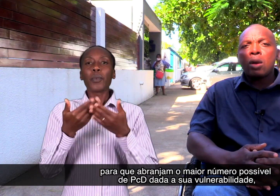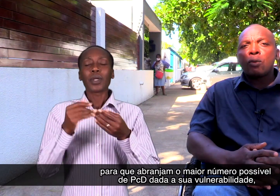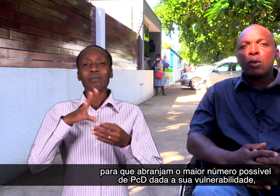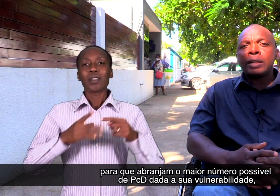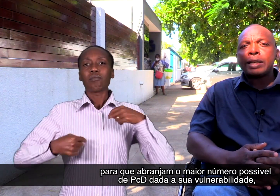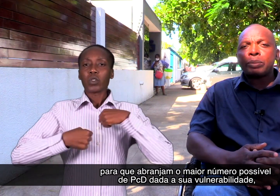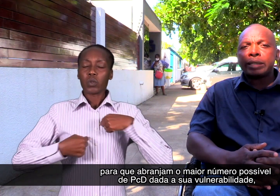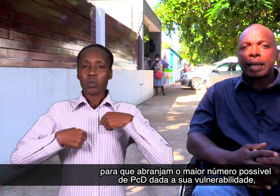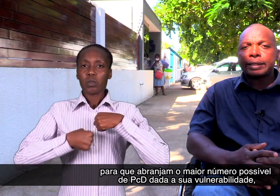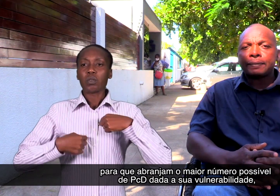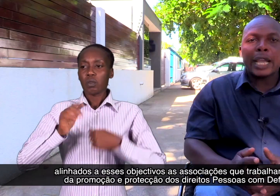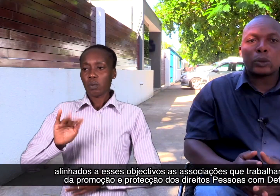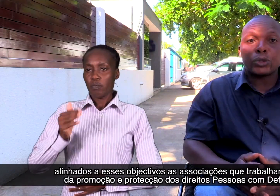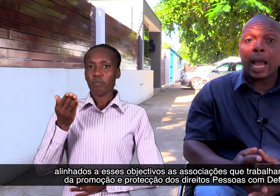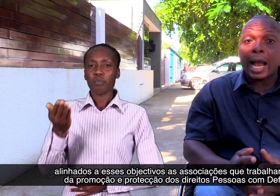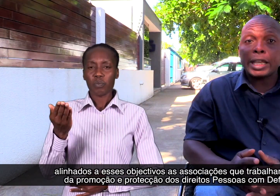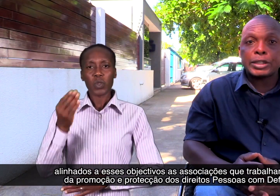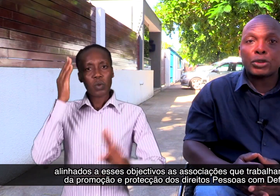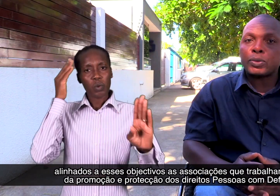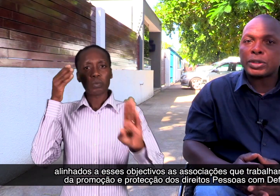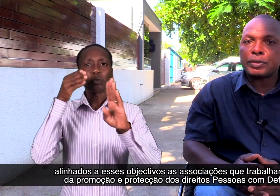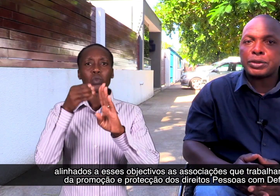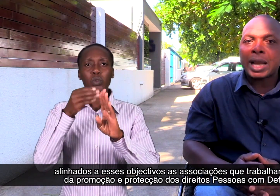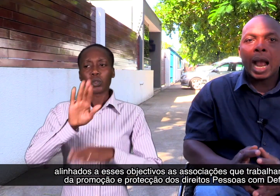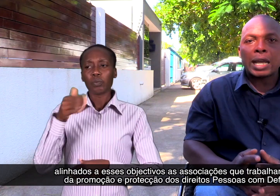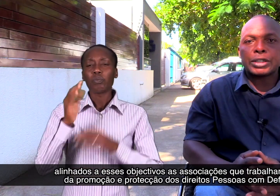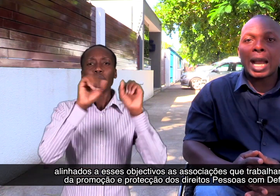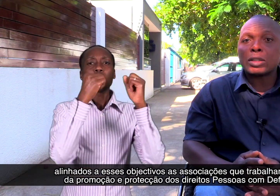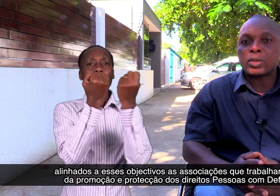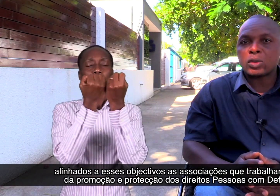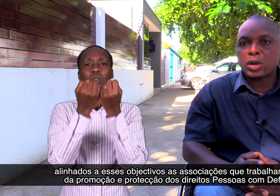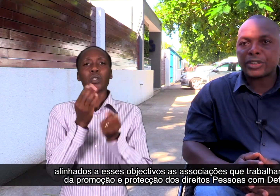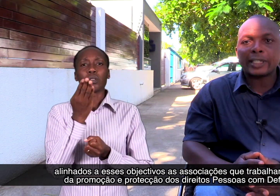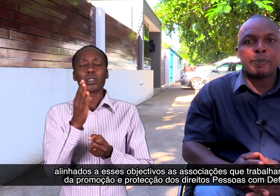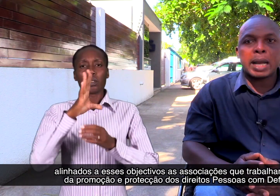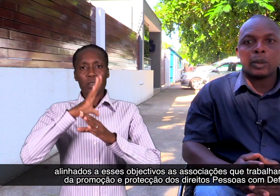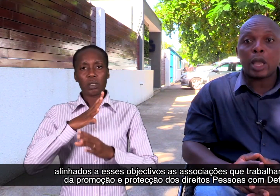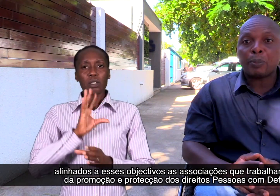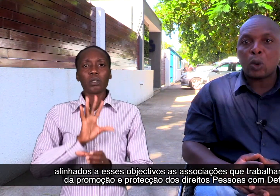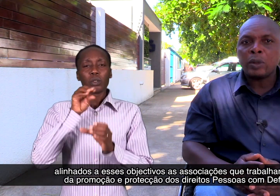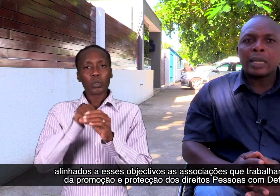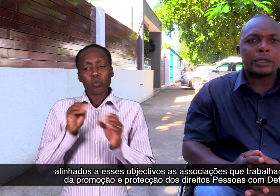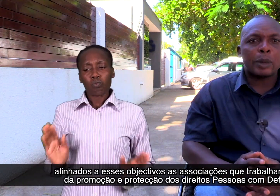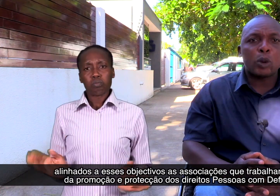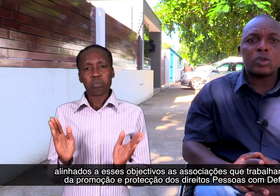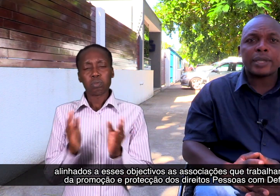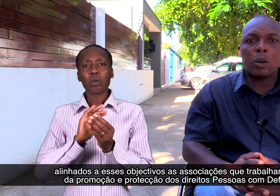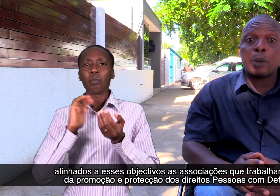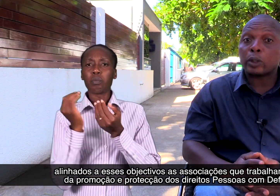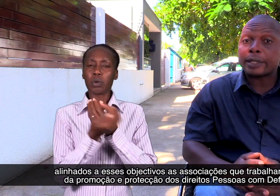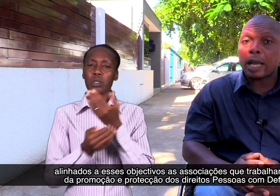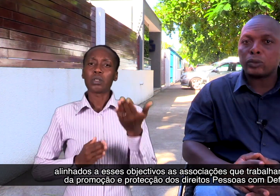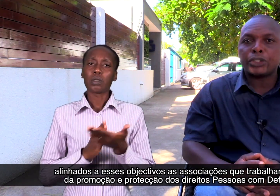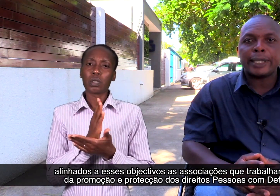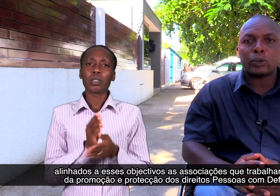sua vulnerabilidade. Alinhados a esses objetivos, as associações que trabalham em prol da promoção